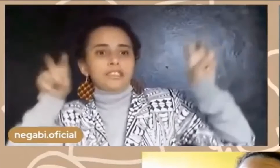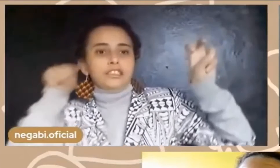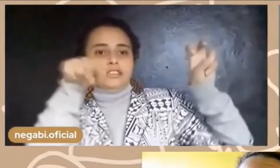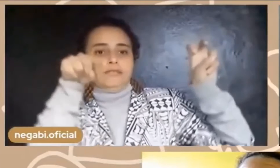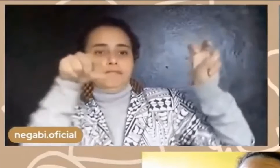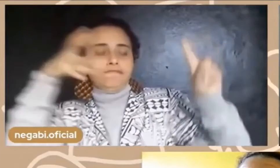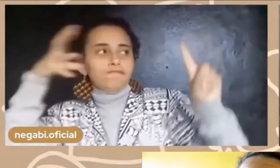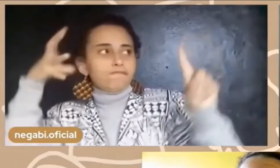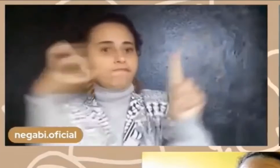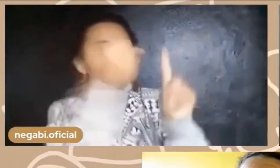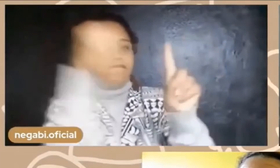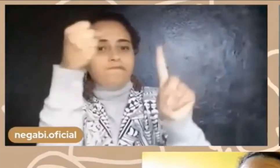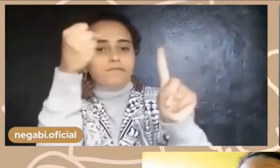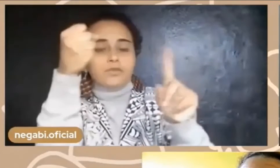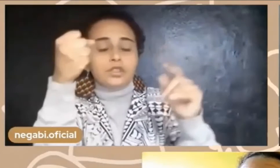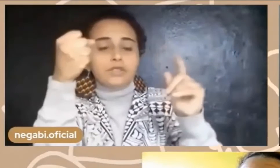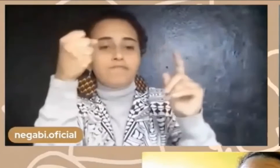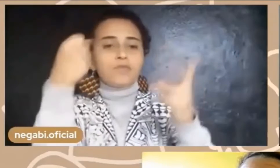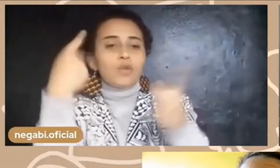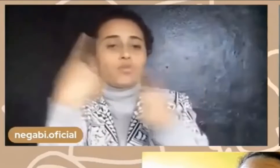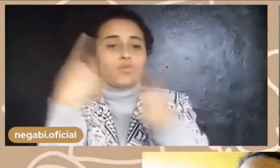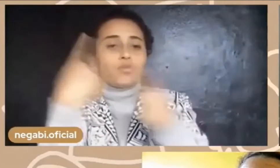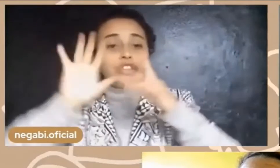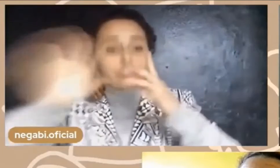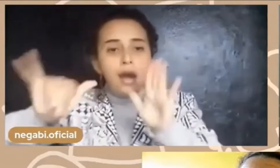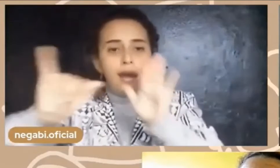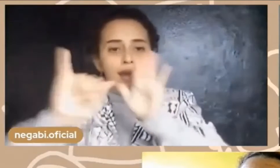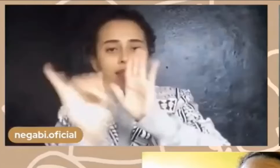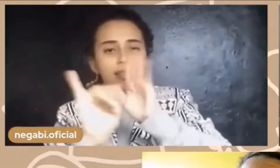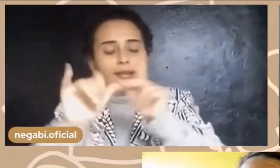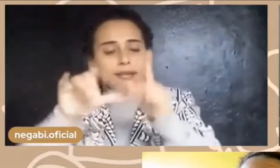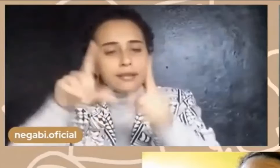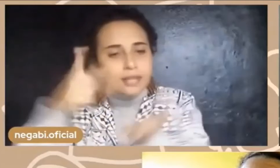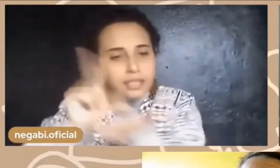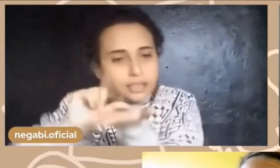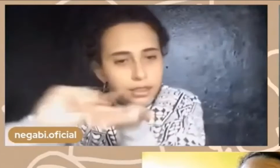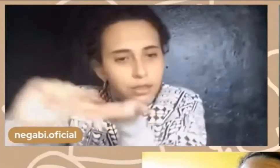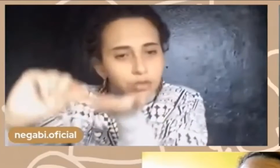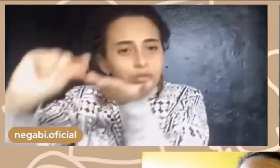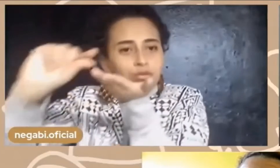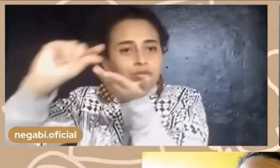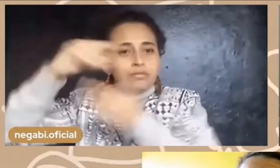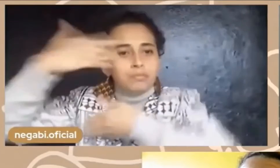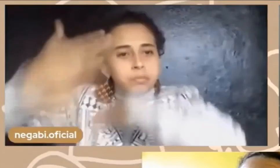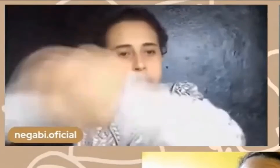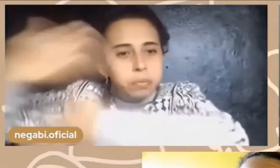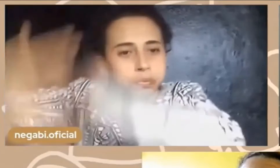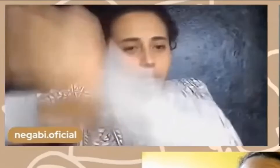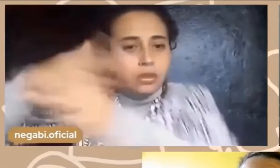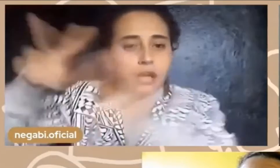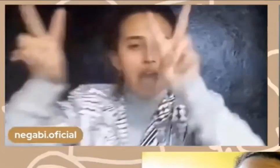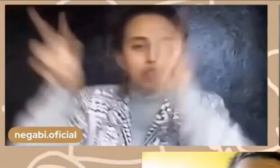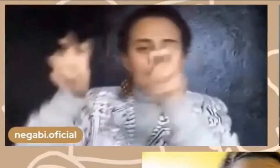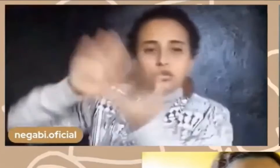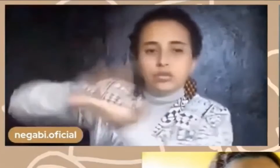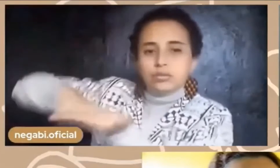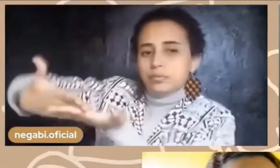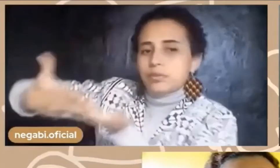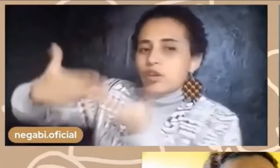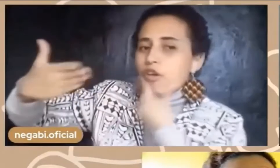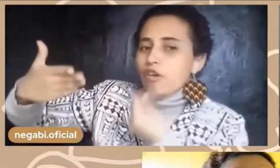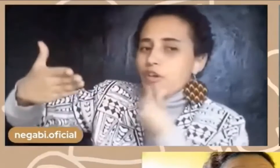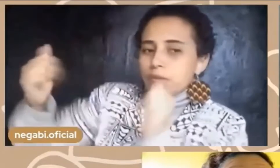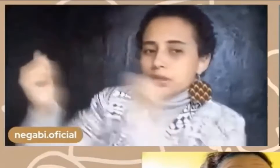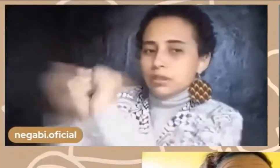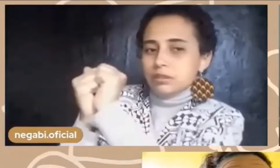quem estava ali me ouvindo, me vendo, porque eu coloquei sobre isso. Isso era importante, porque as